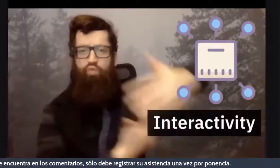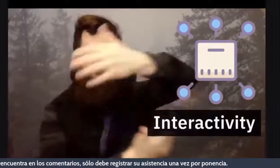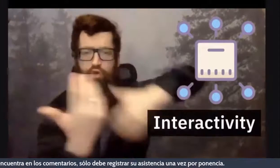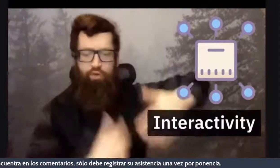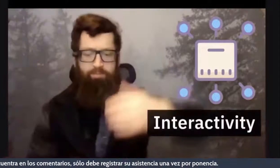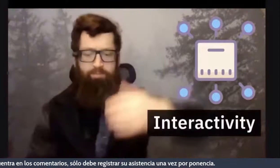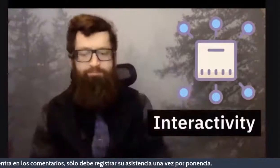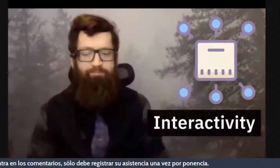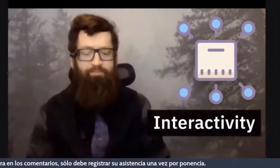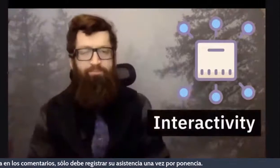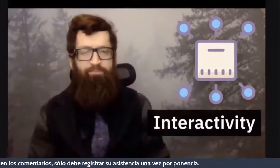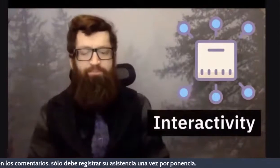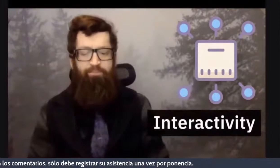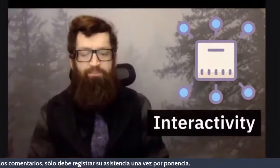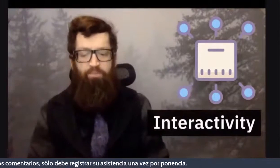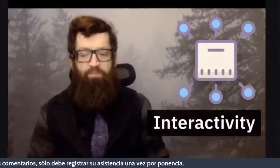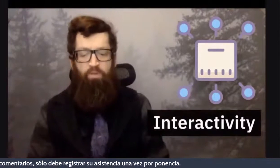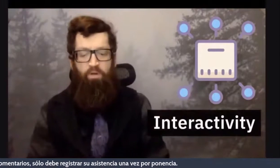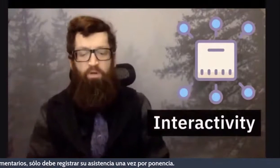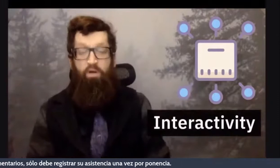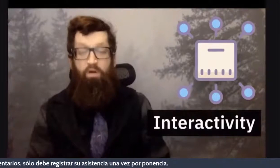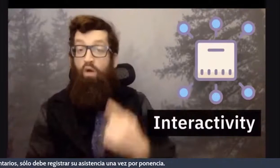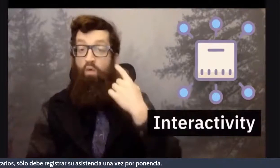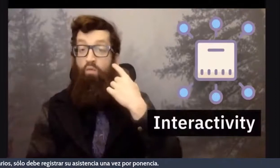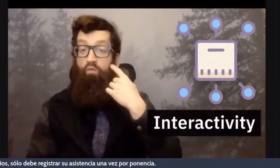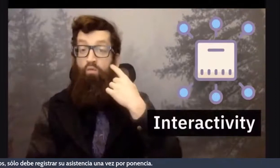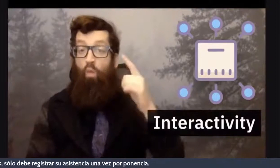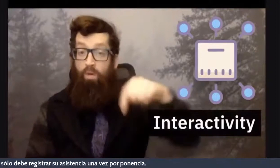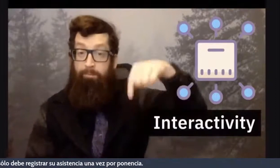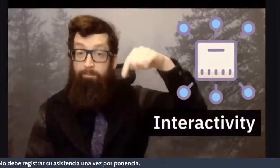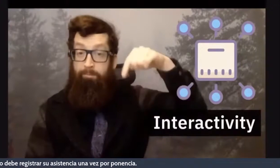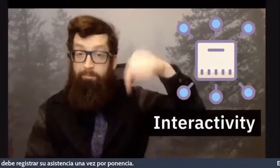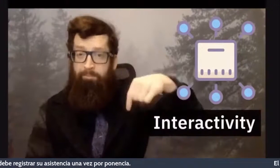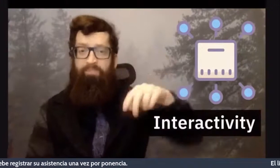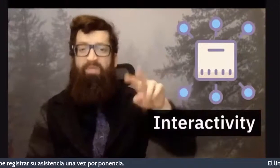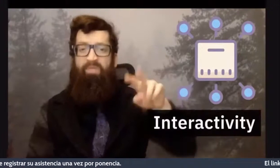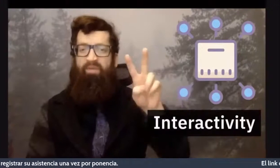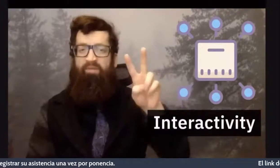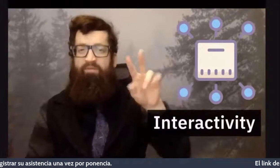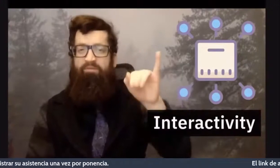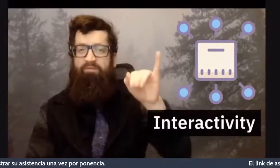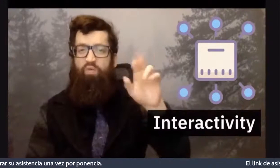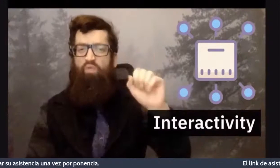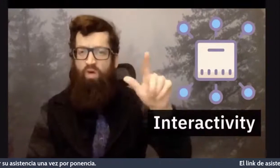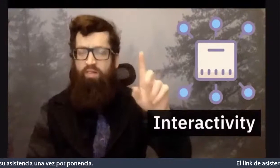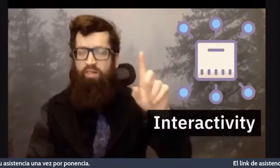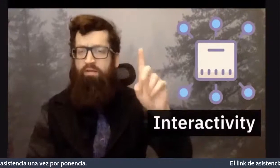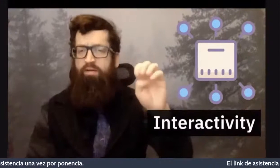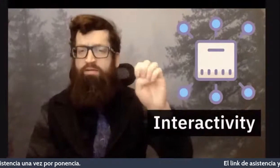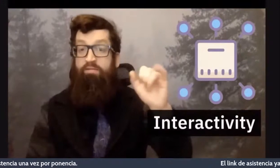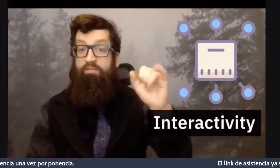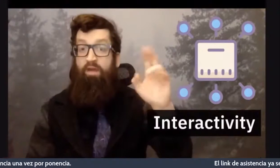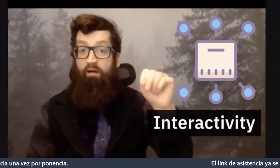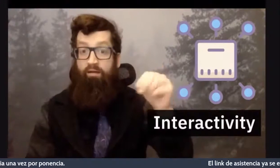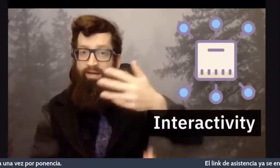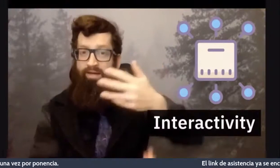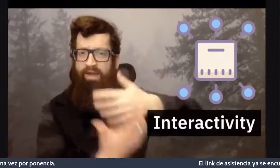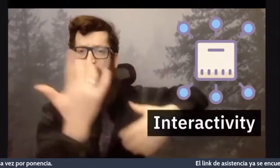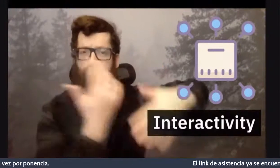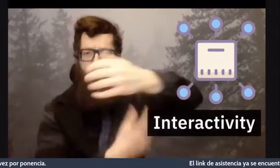El diseño visual para esta interactividad puede impactar significativamente la experiencia de los alumnos y hay muchas opciones